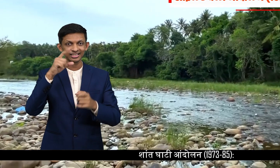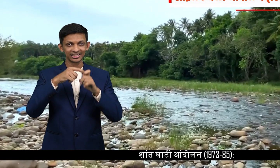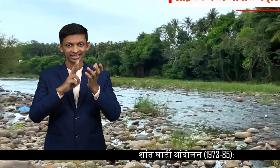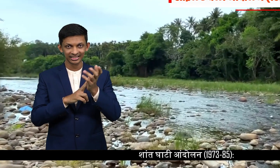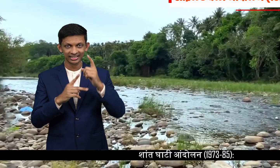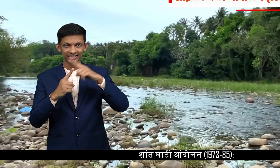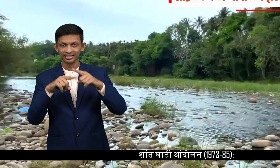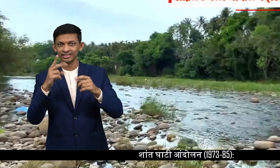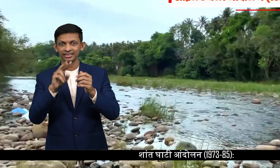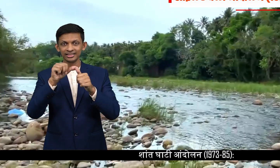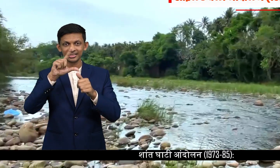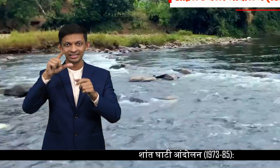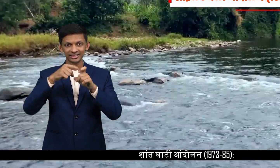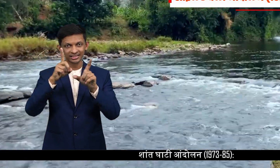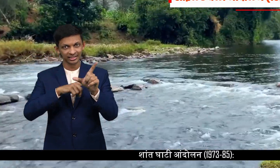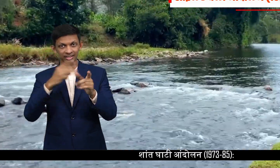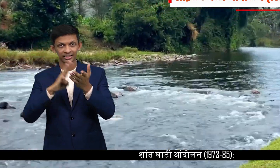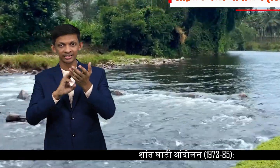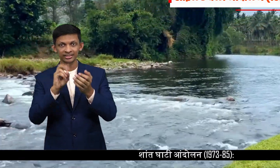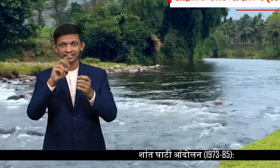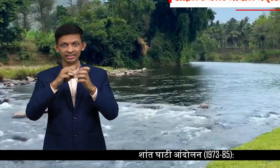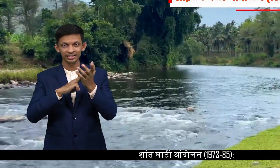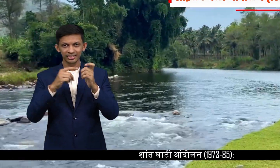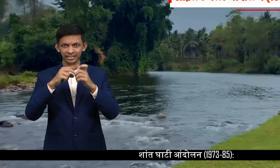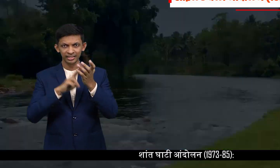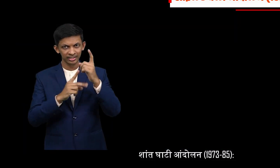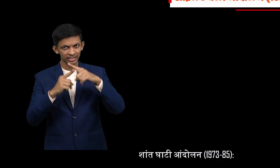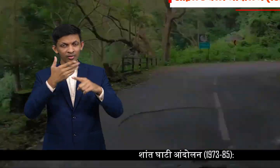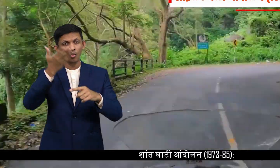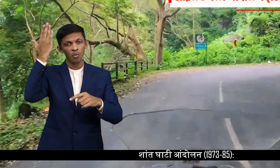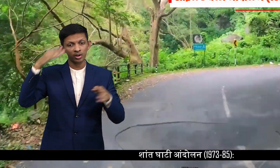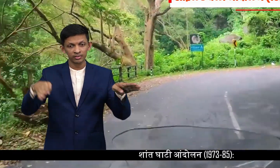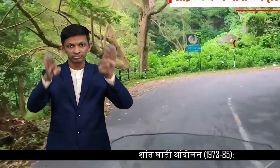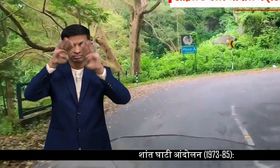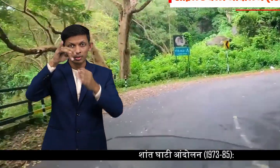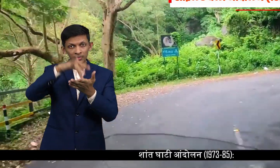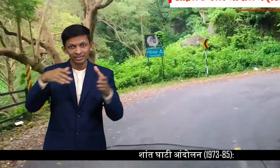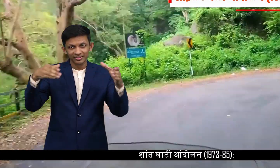शांति घाटी आंदोलन 1973 से 1985।